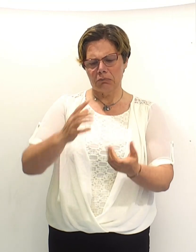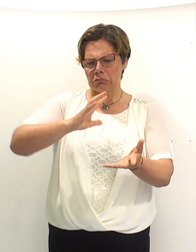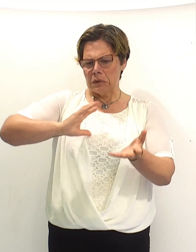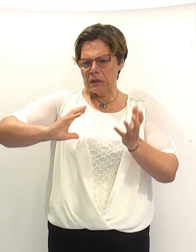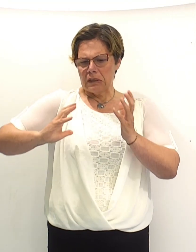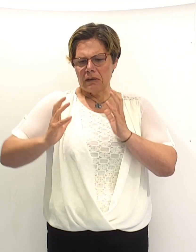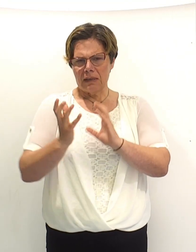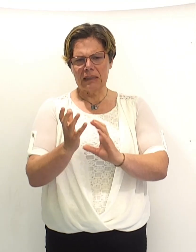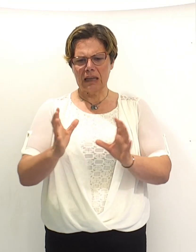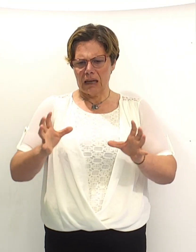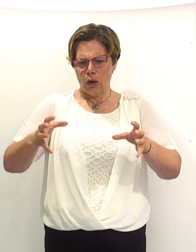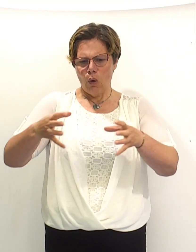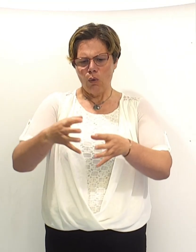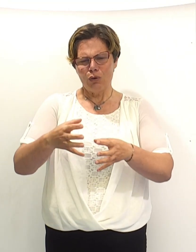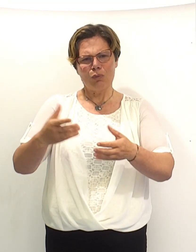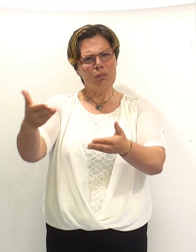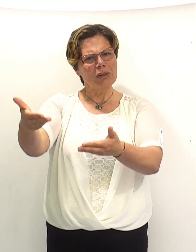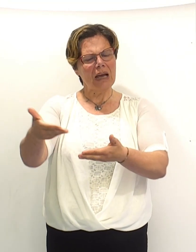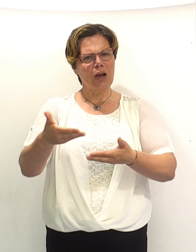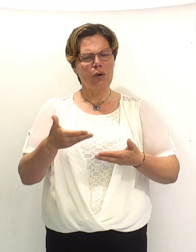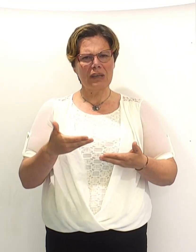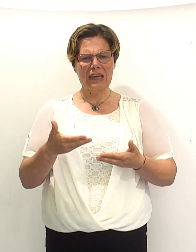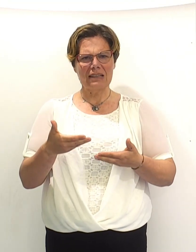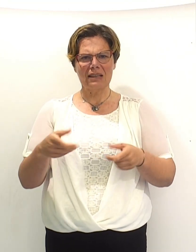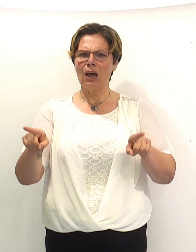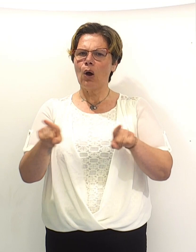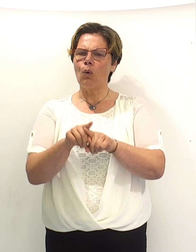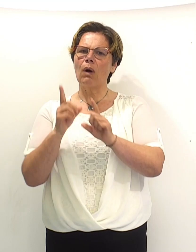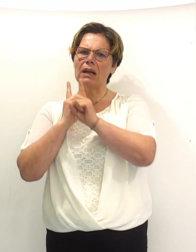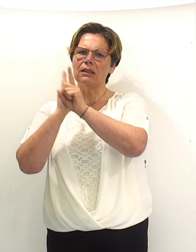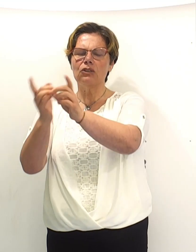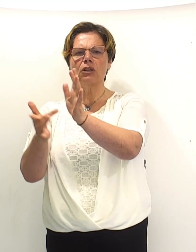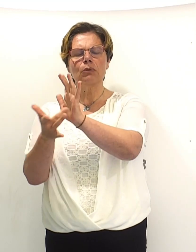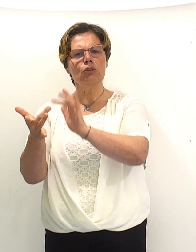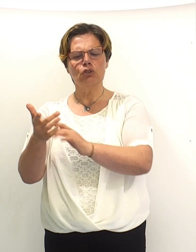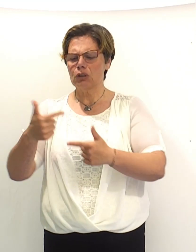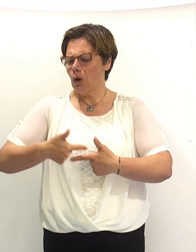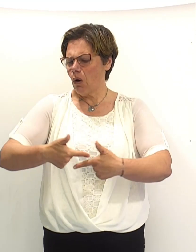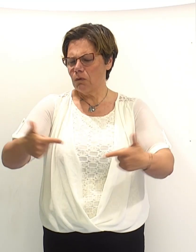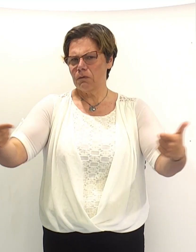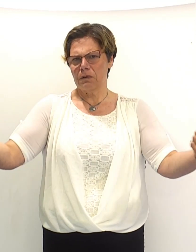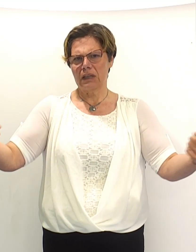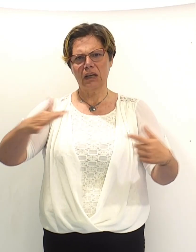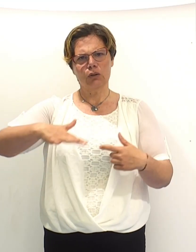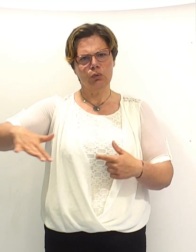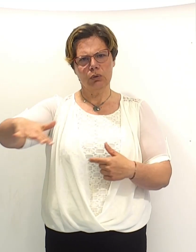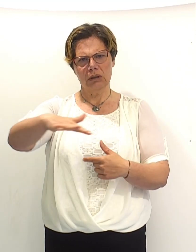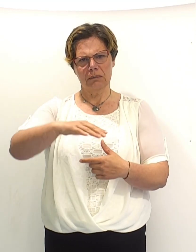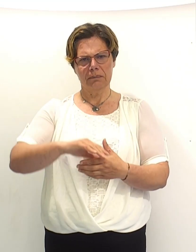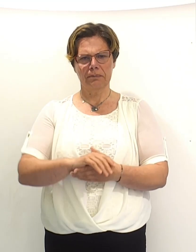quella tipica accoglienza che i discepoli di Cristo sono chiamati ad offrire a tutti».